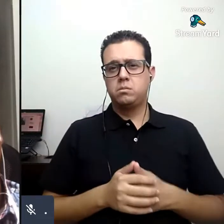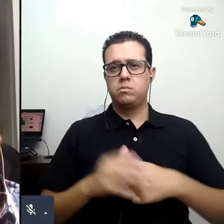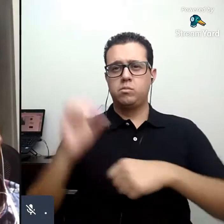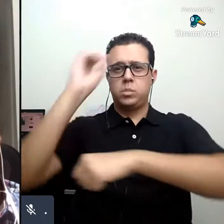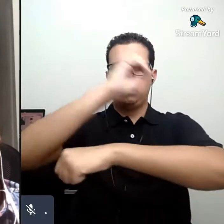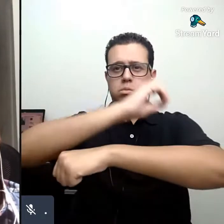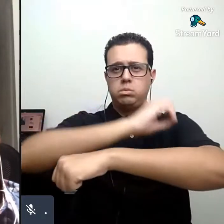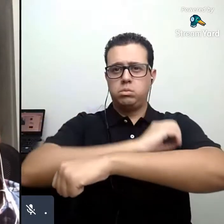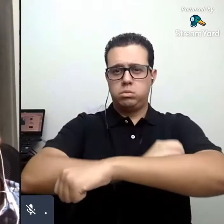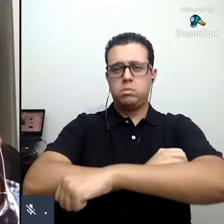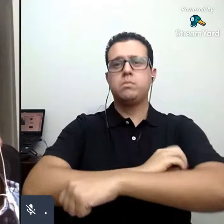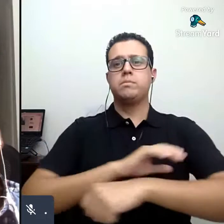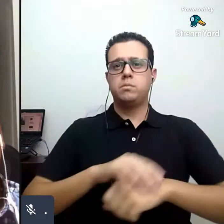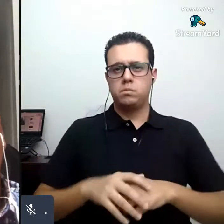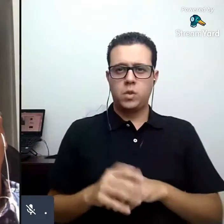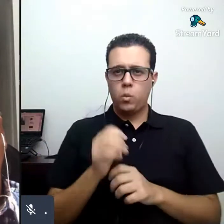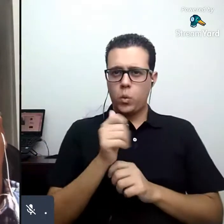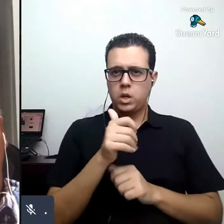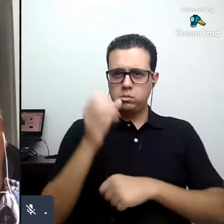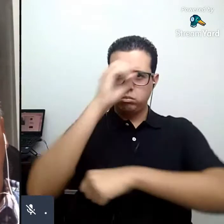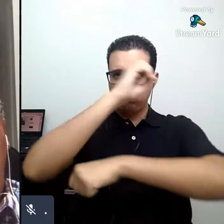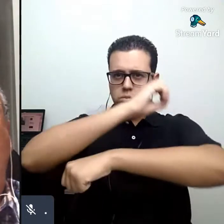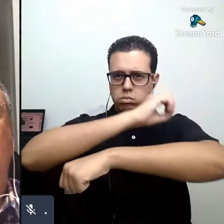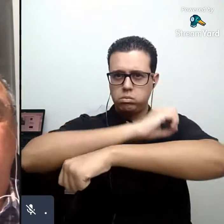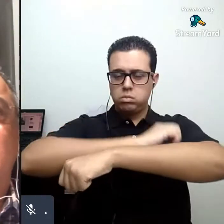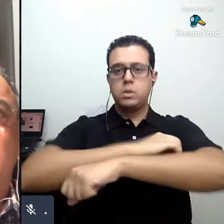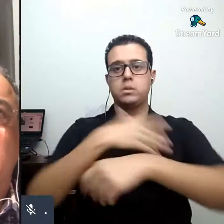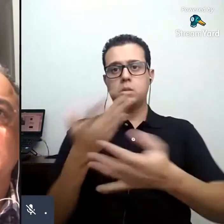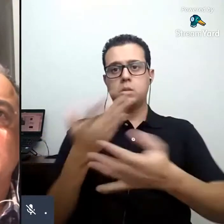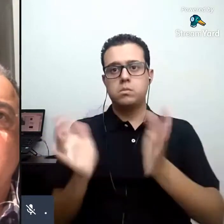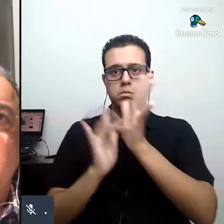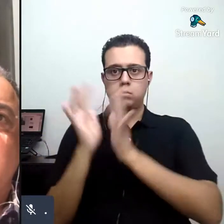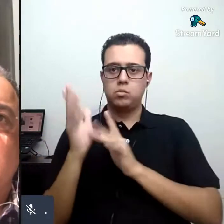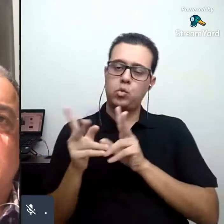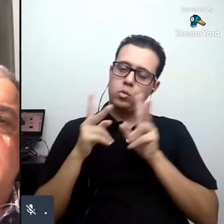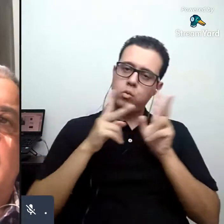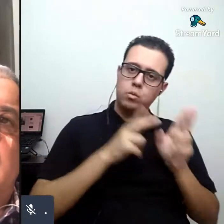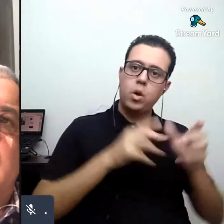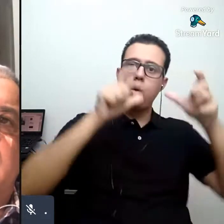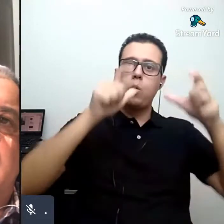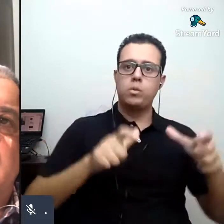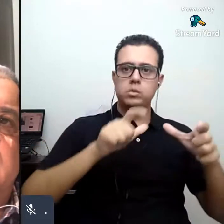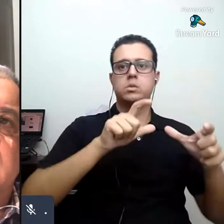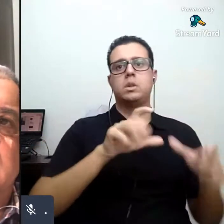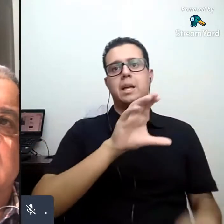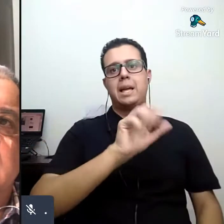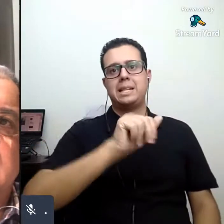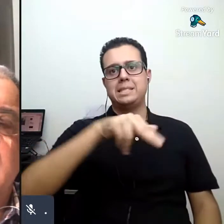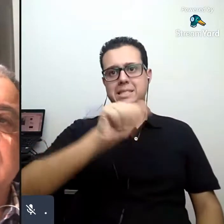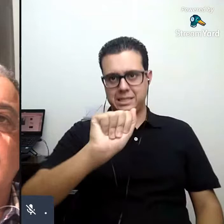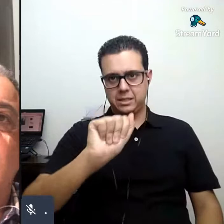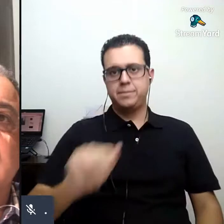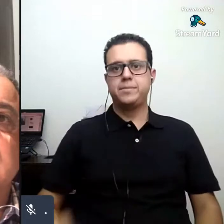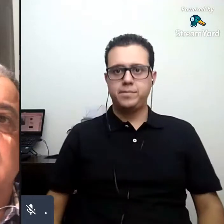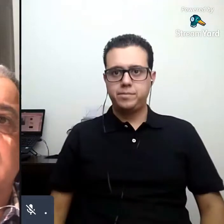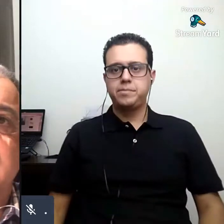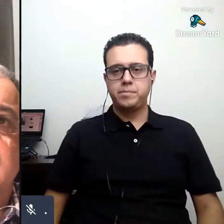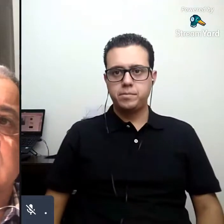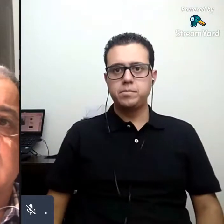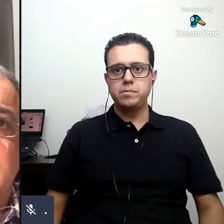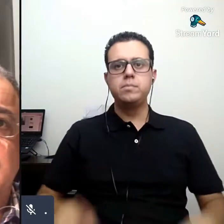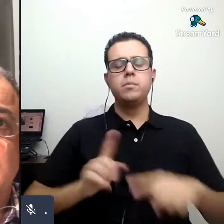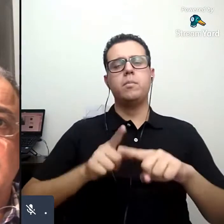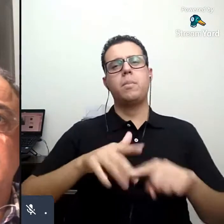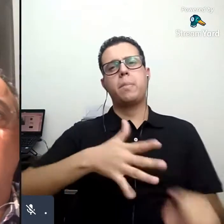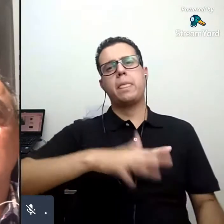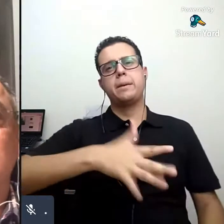do dia. Ele dorme, então, em Caná da Galileia, porque ele levaria cerca de 7 horas para fazer